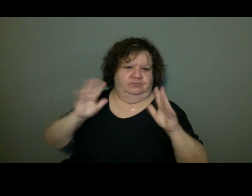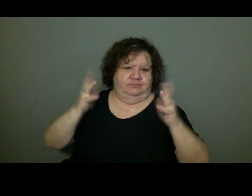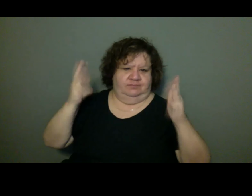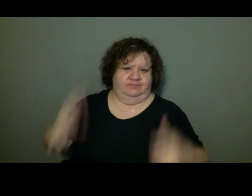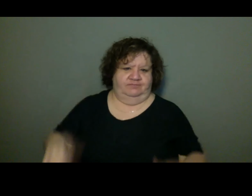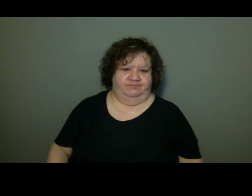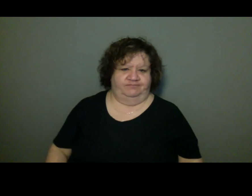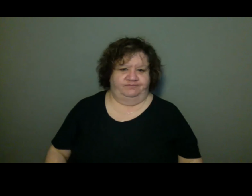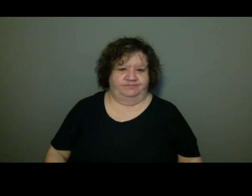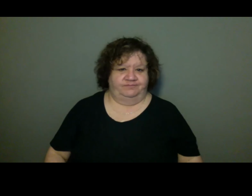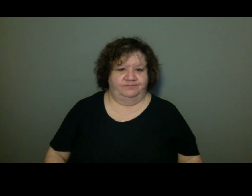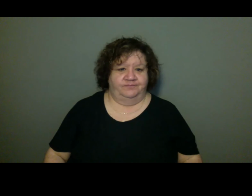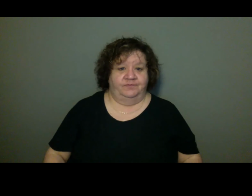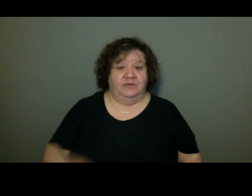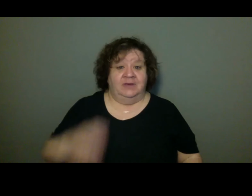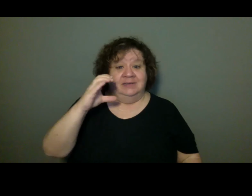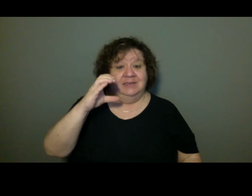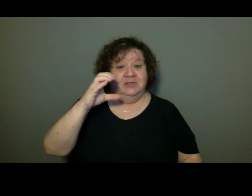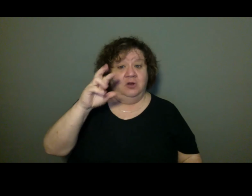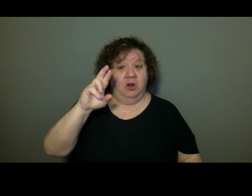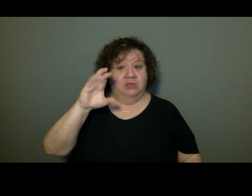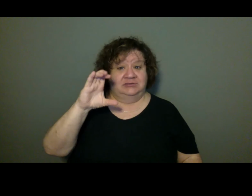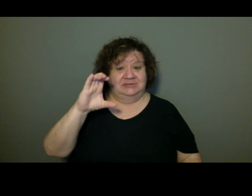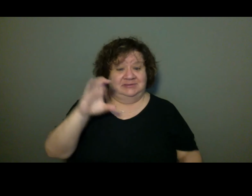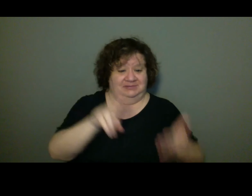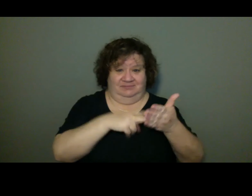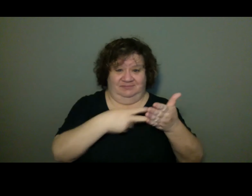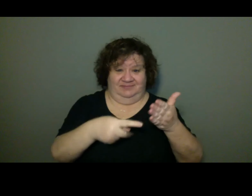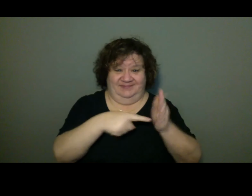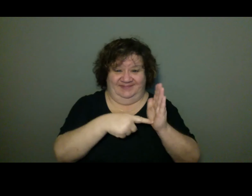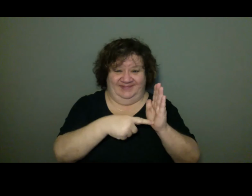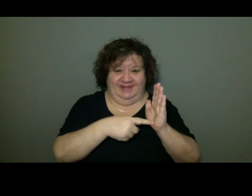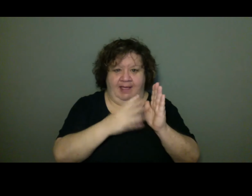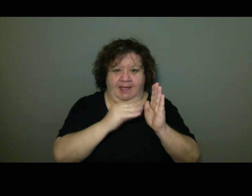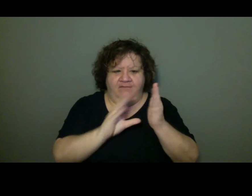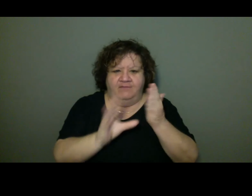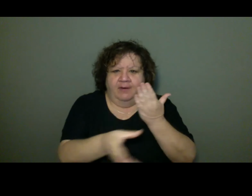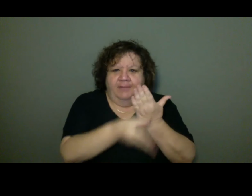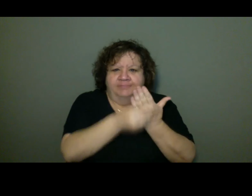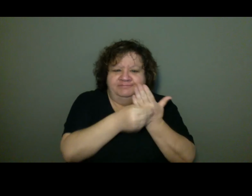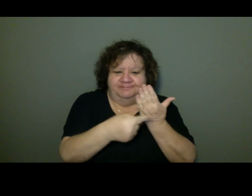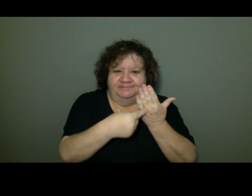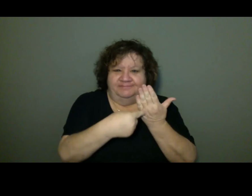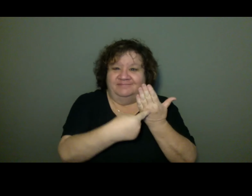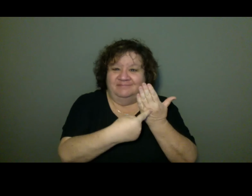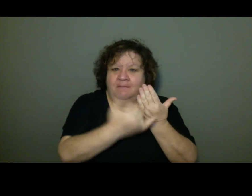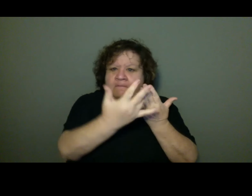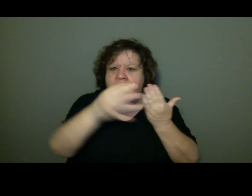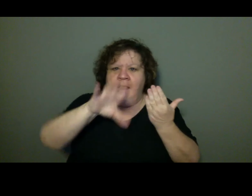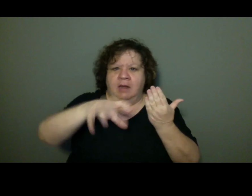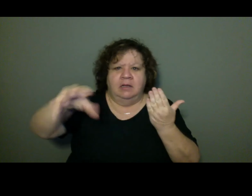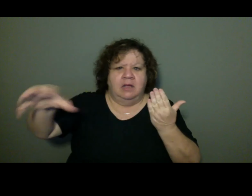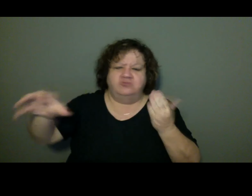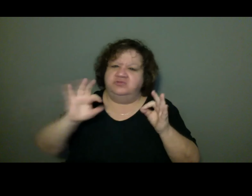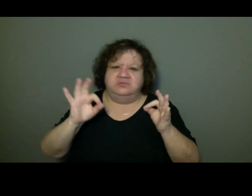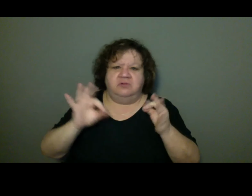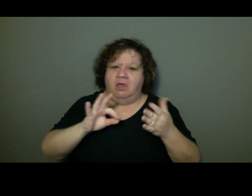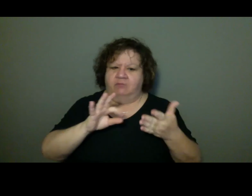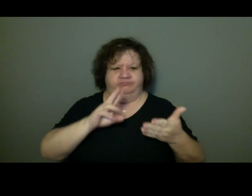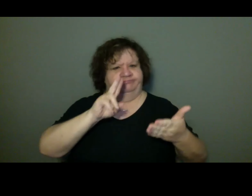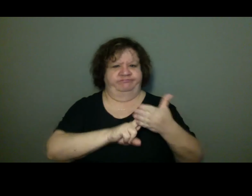la Convención de los Derechos del Niño, que muchos Estados no han ratificado. Estos fueron algunos de los puntos que se cubrieron